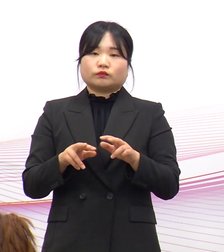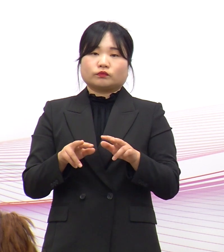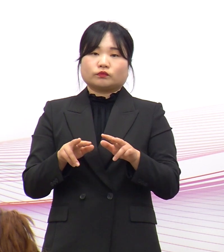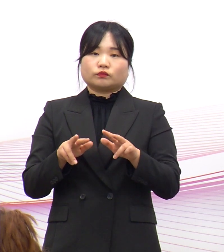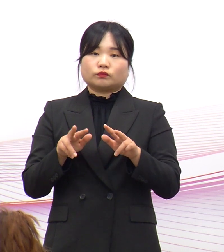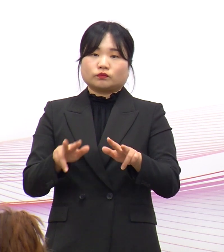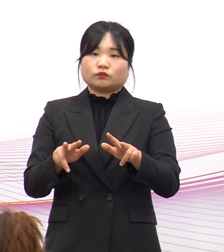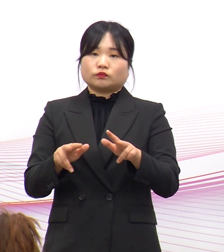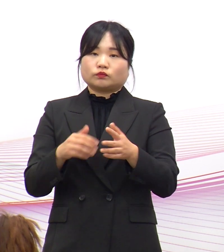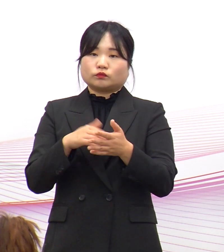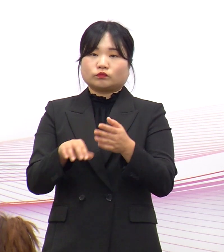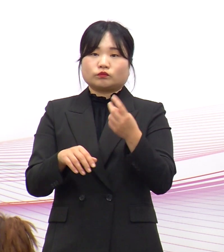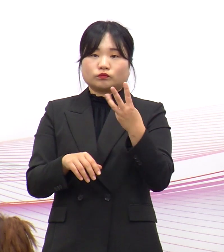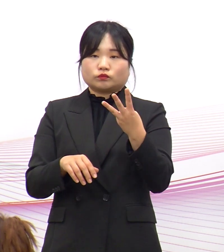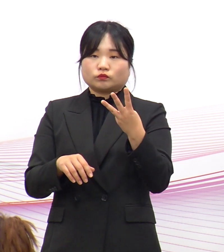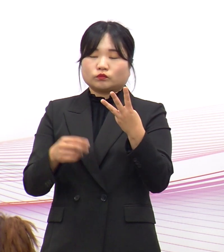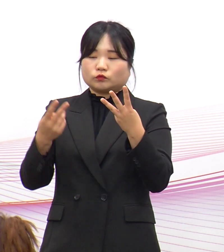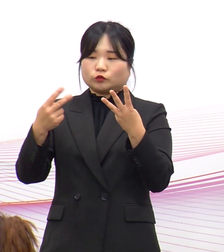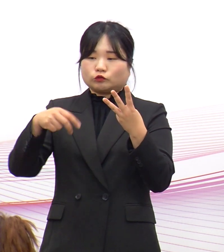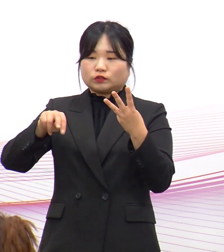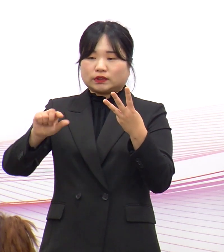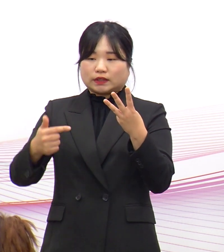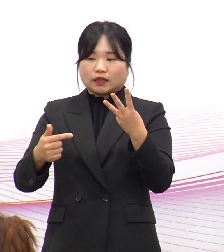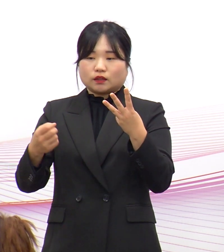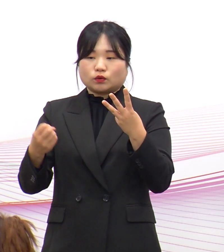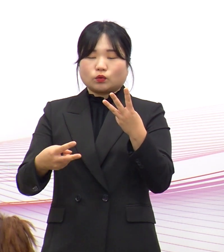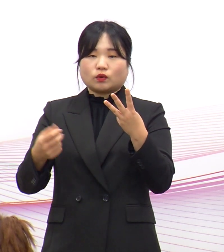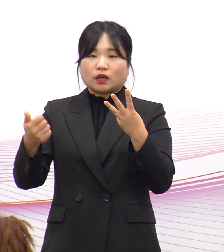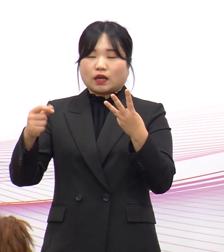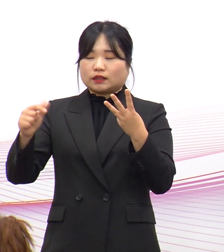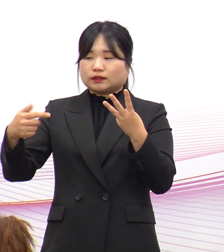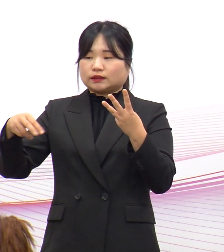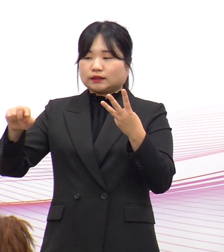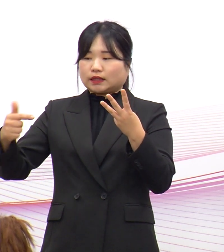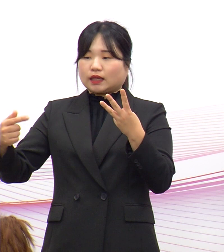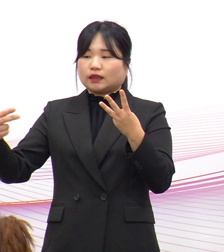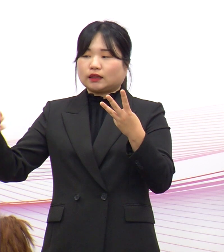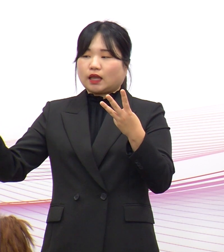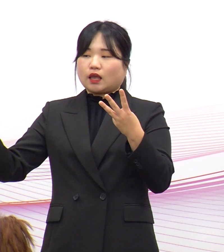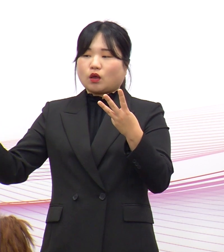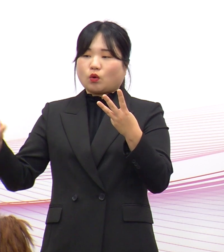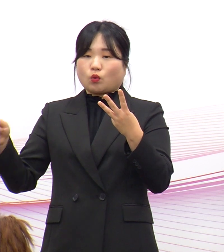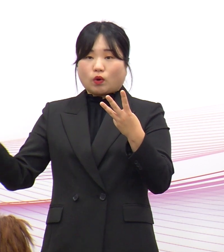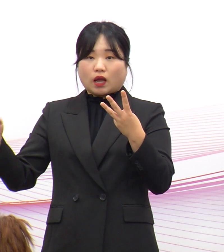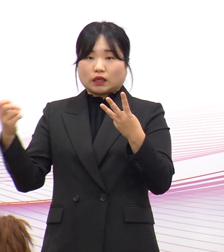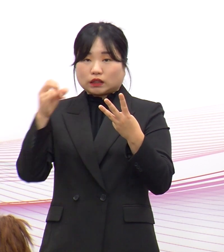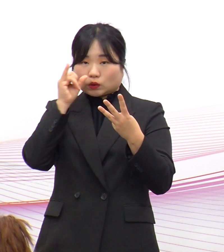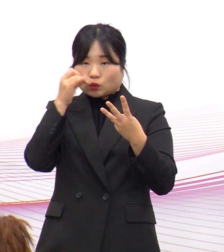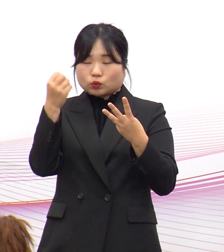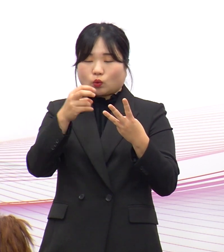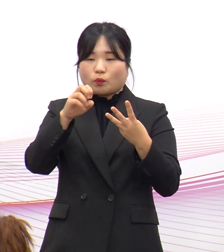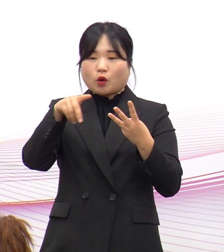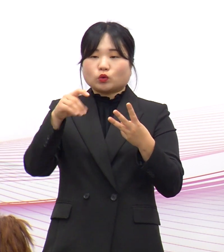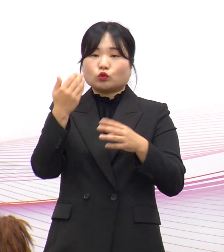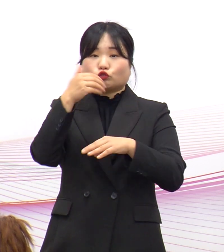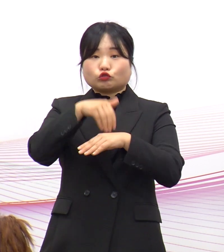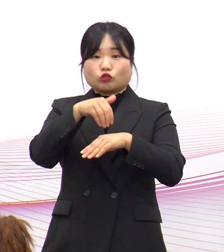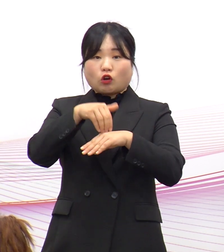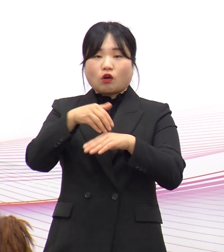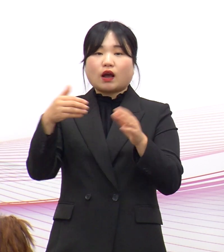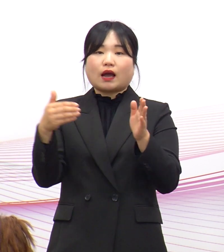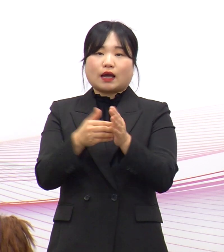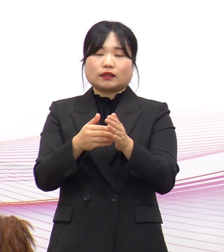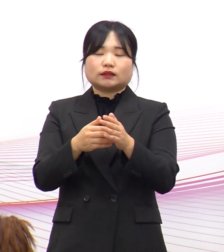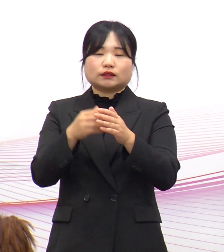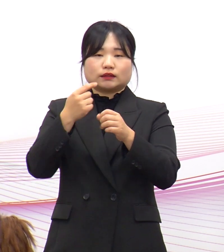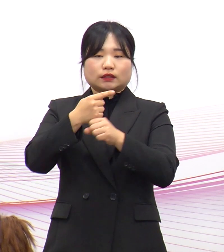다리 세 군데. 둔산대교, 한산대교, 대화대교, 그다음에 청송수련원까지 해서 내년 3월까지